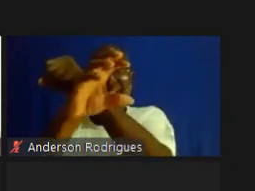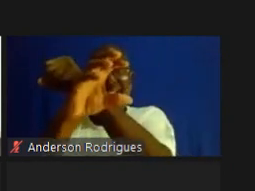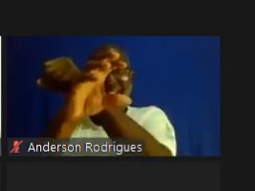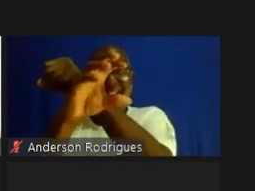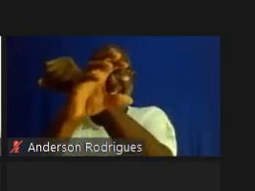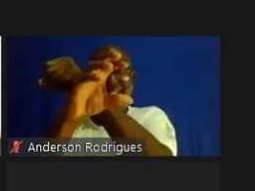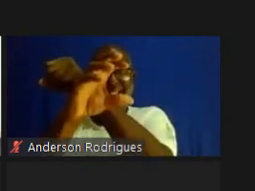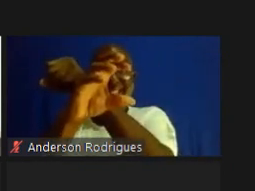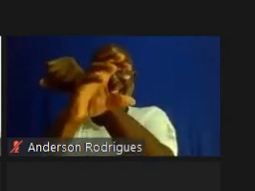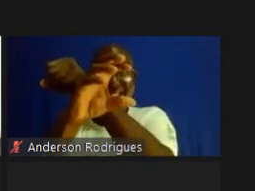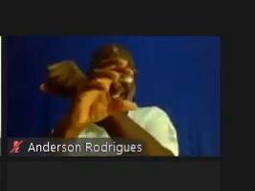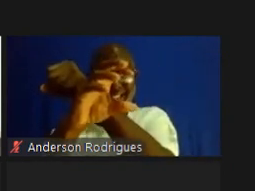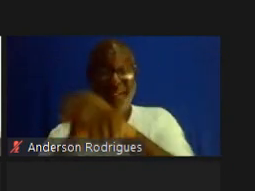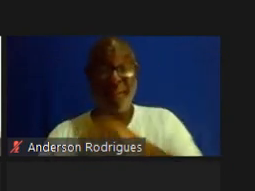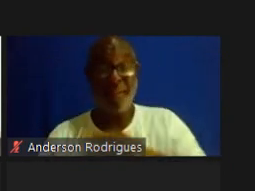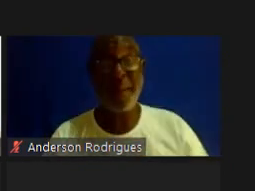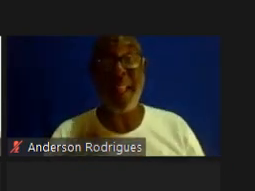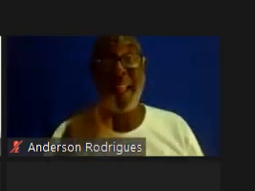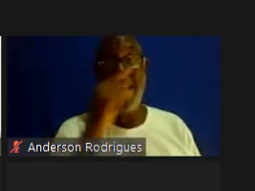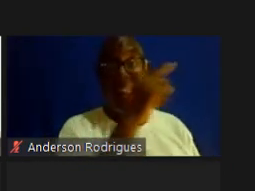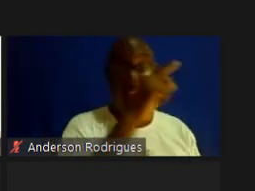sinal.